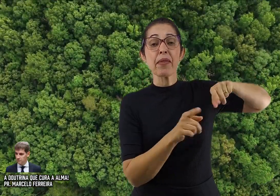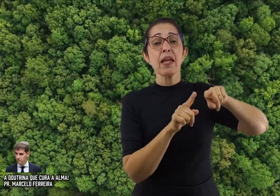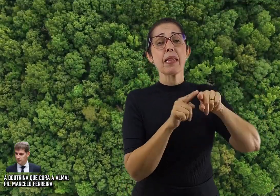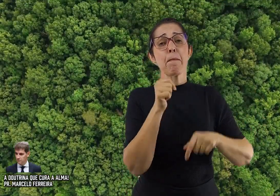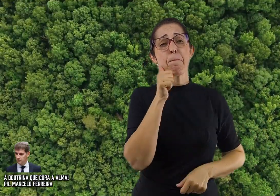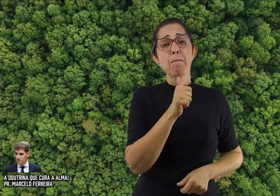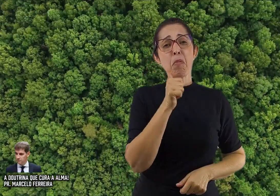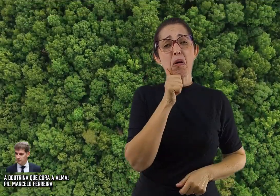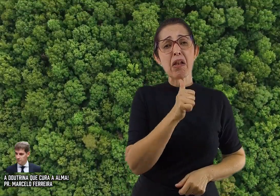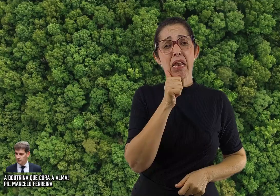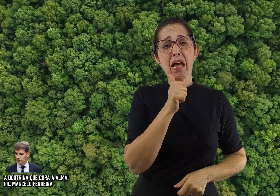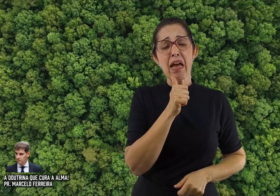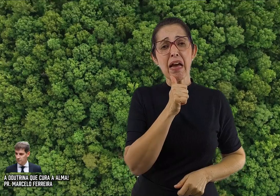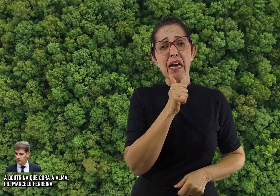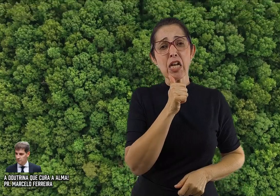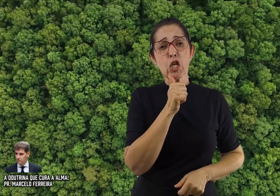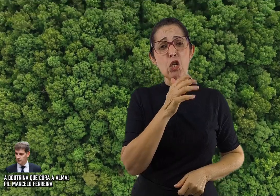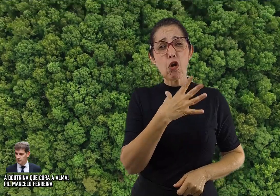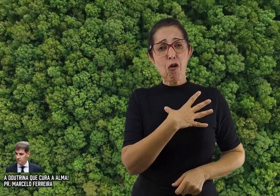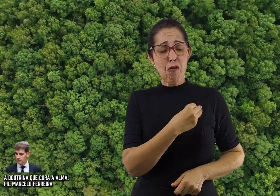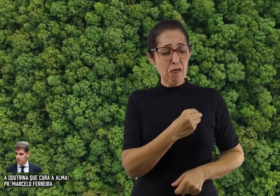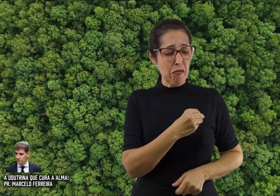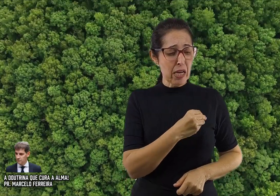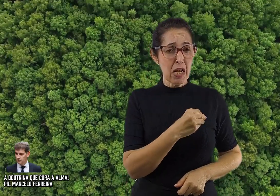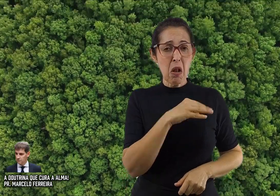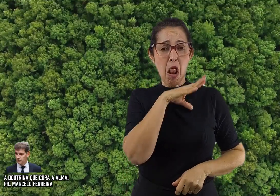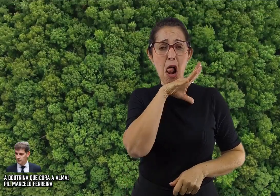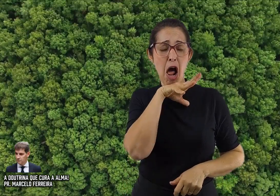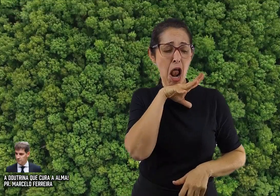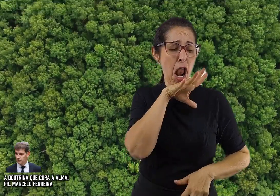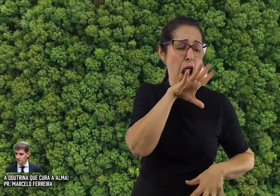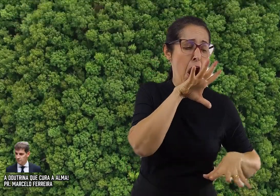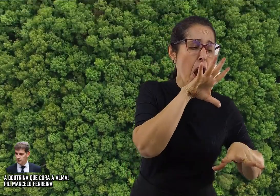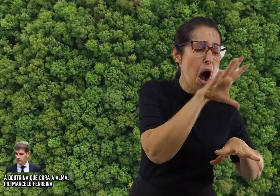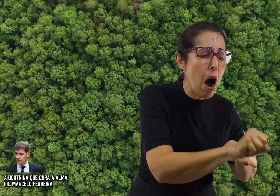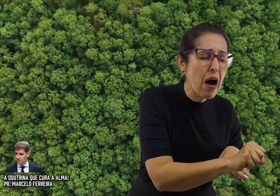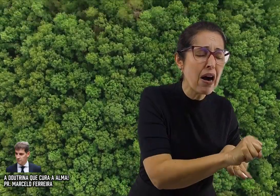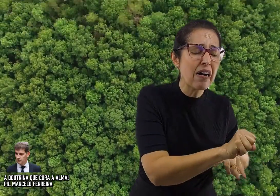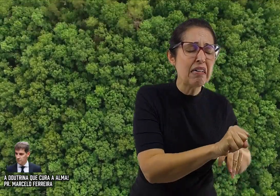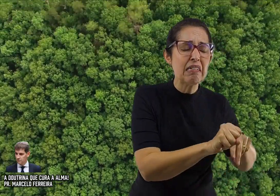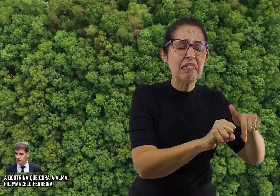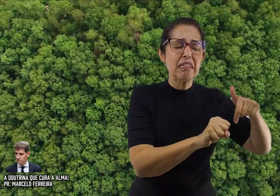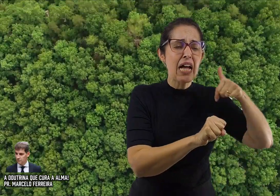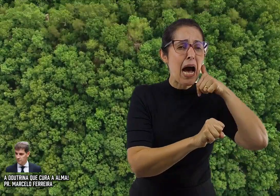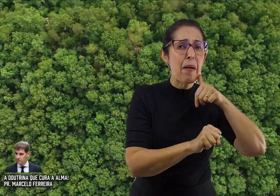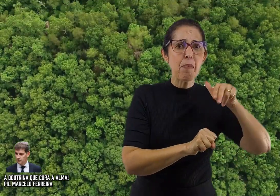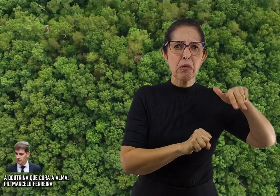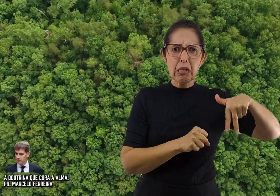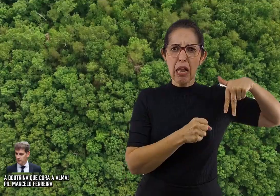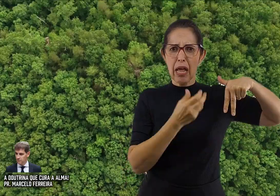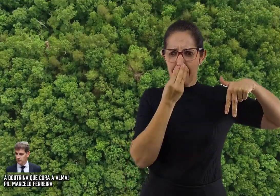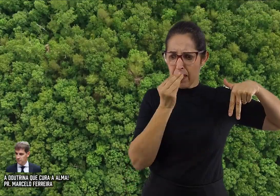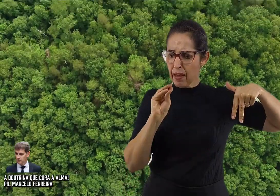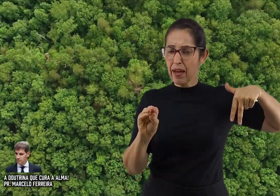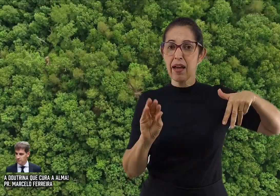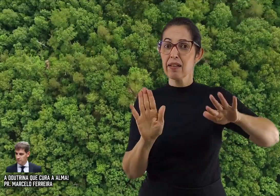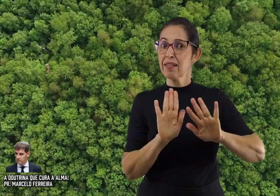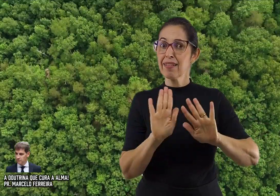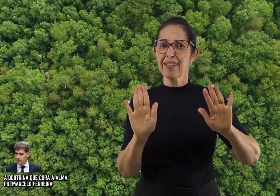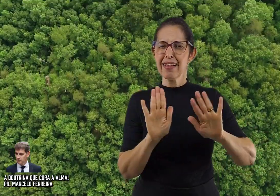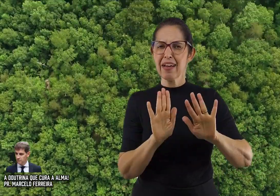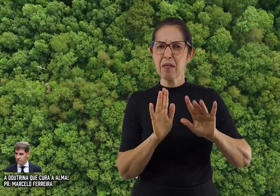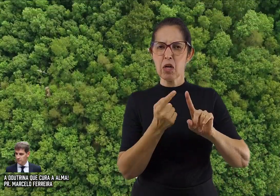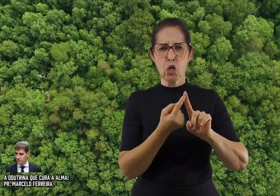Mulheres tiveram seus filhos lançados das feras, mas não negaram a doutrina. Você pega a época da reforma, pega